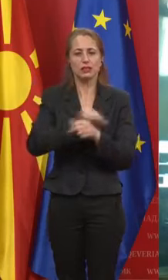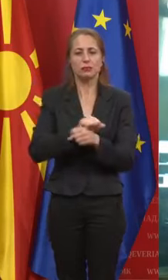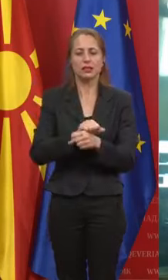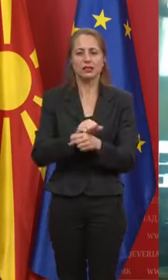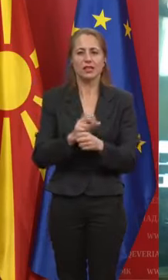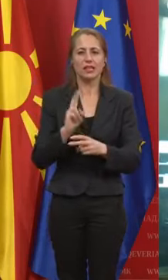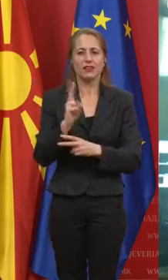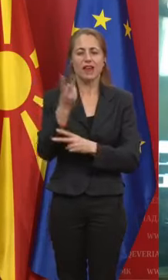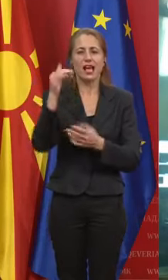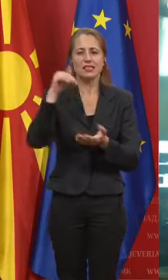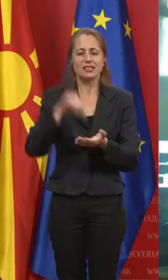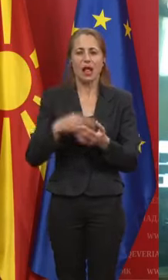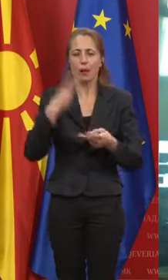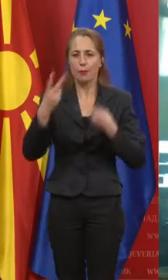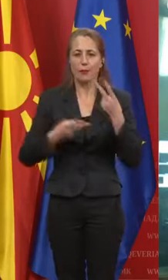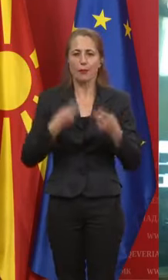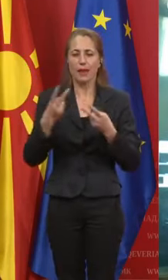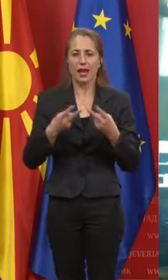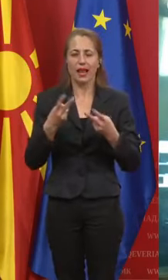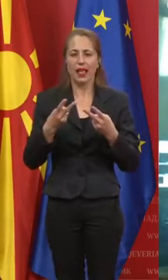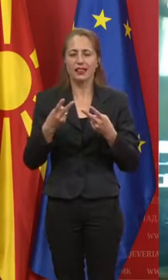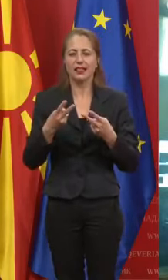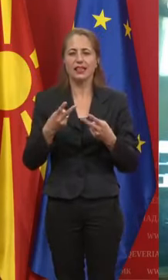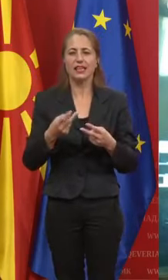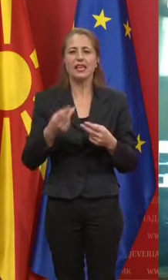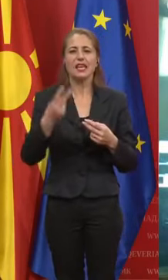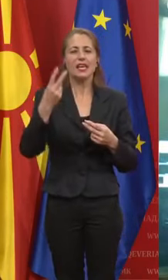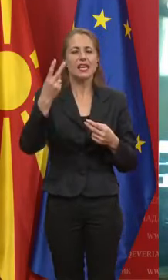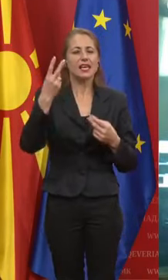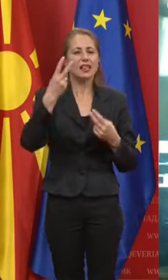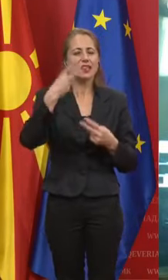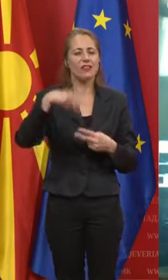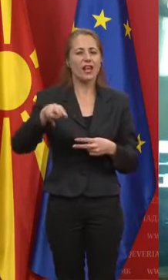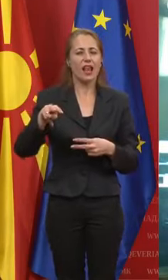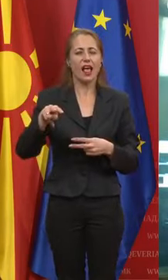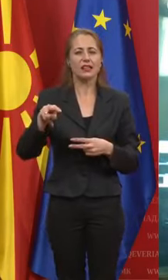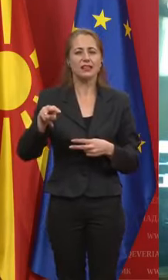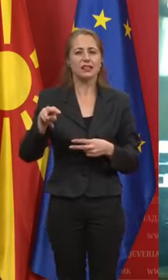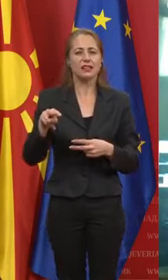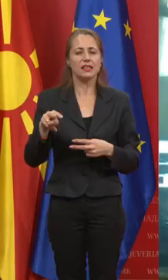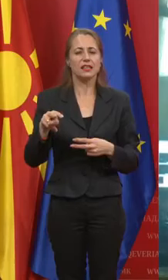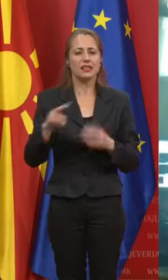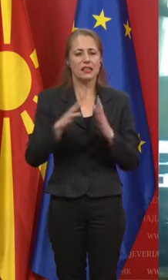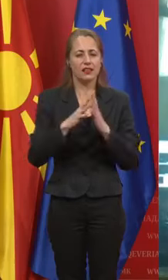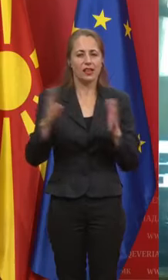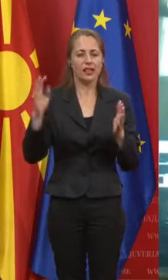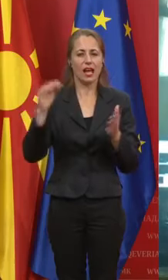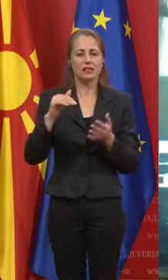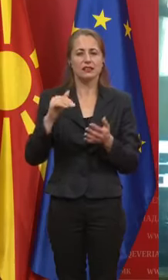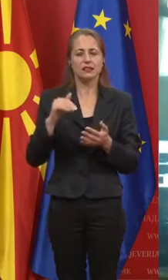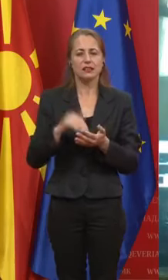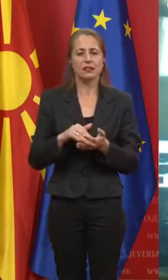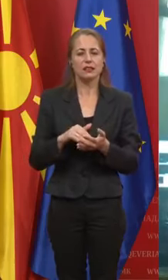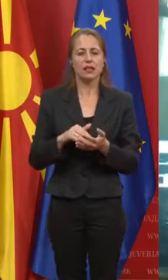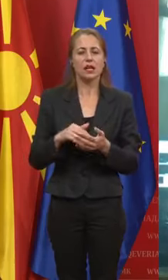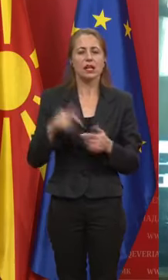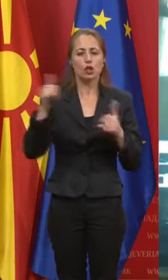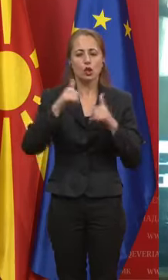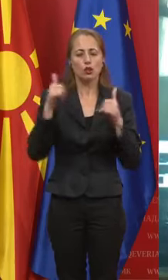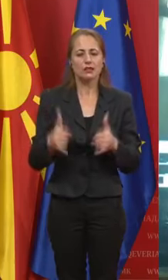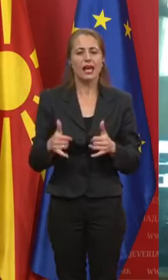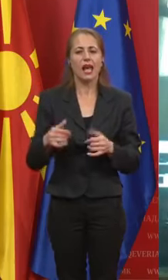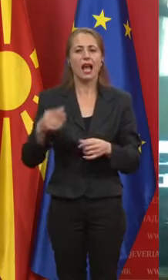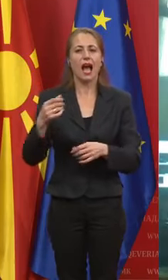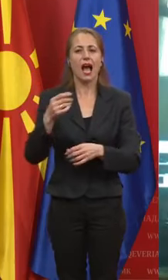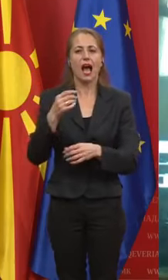има 12.000 прегледано суспектни и 2.000 лечено пациенти од COVID-19, но нема досега од Фондот за здравствено